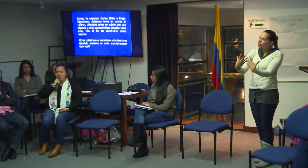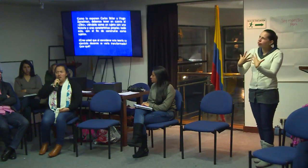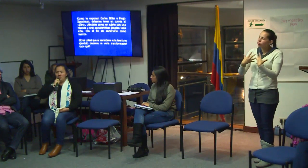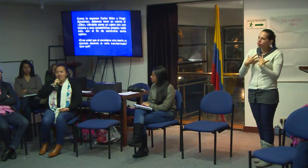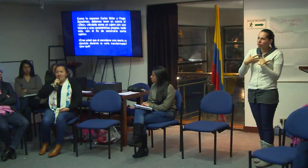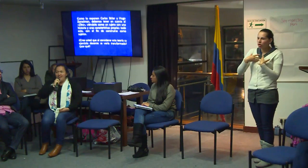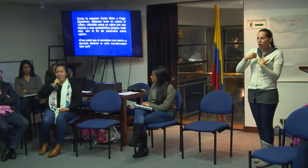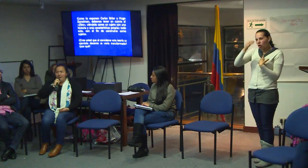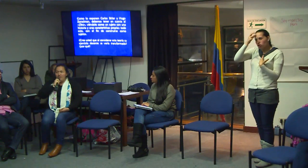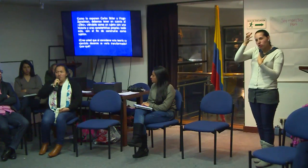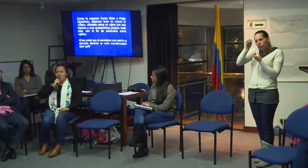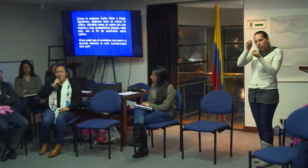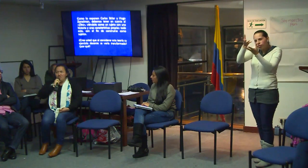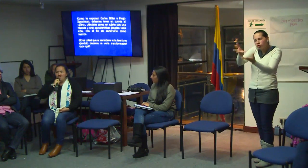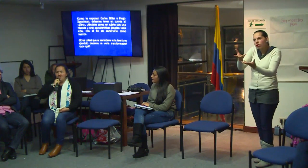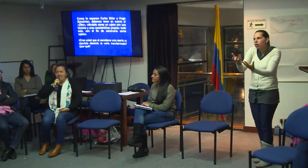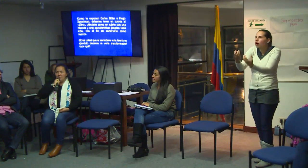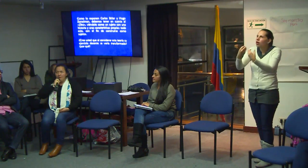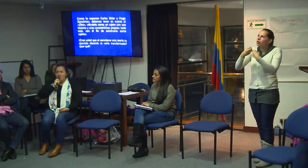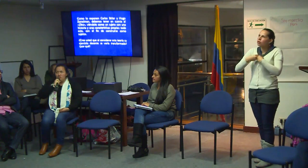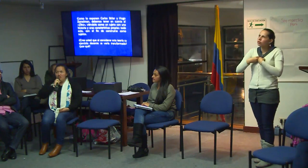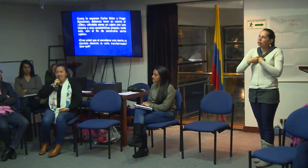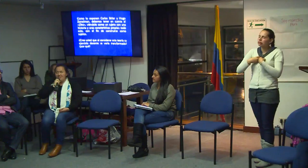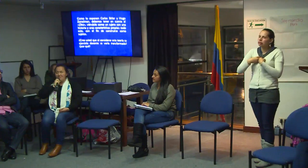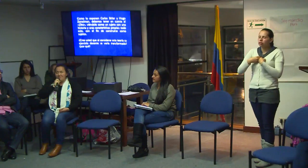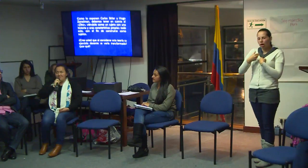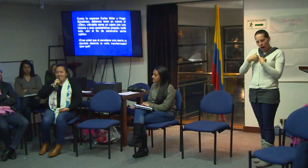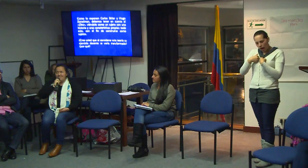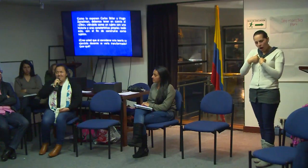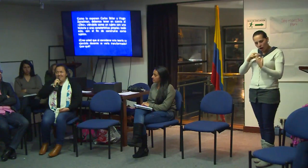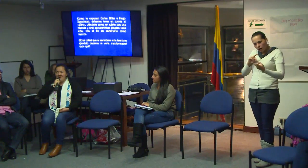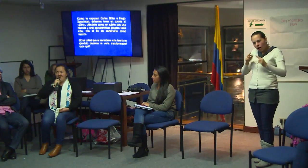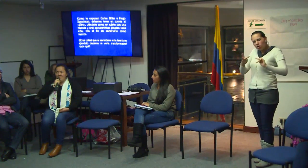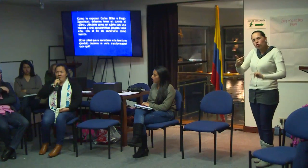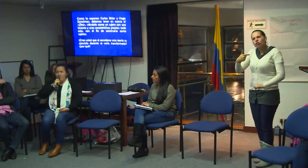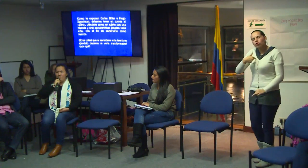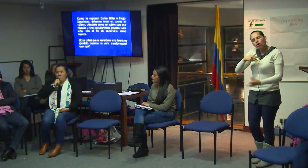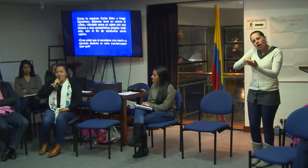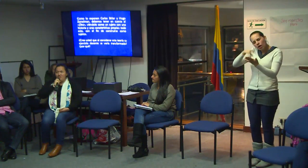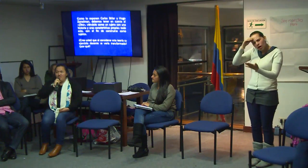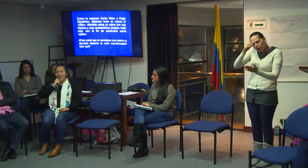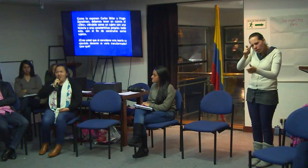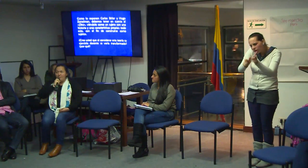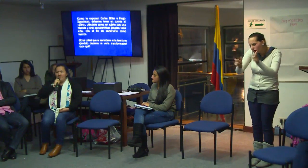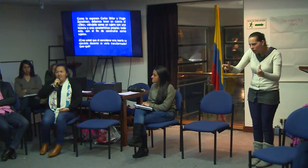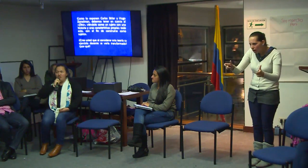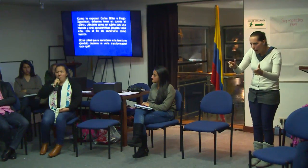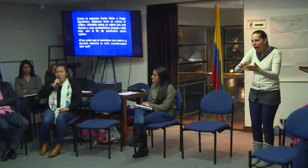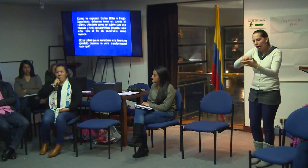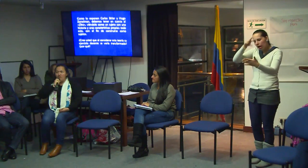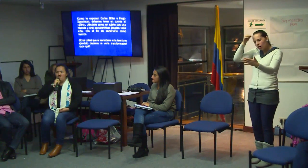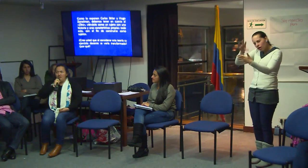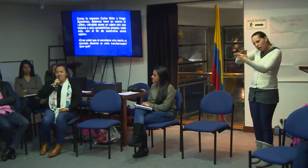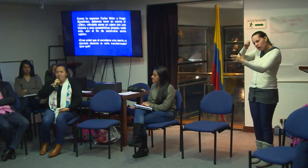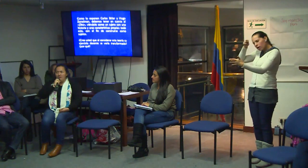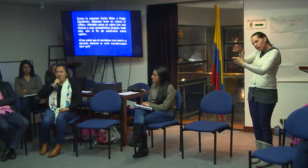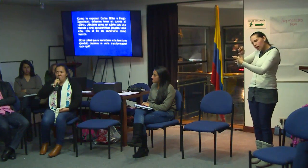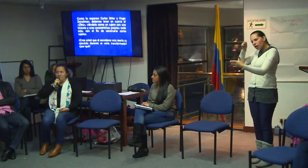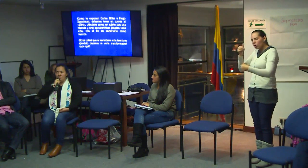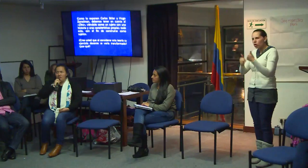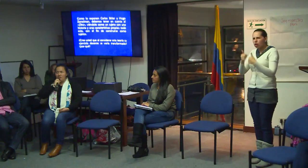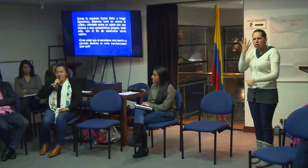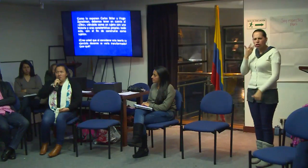conocimiento? ¿Y qué aprendo yo de esa persona a la que veo diariamente o una vez a la